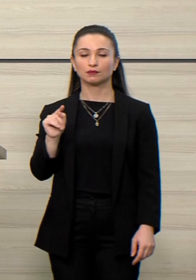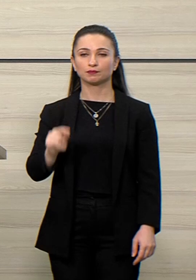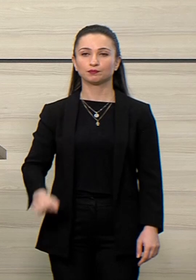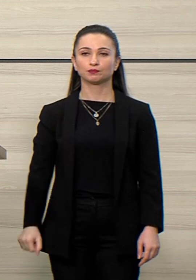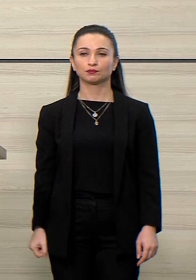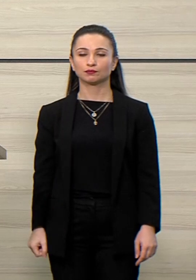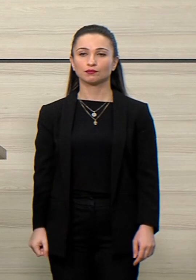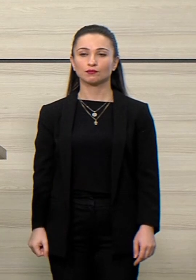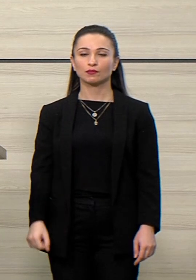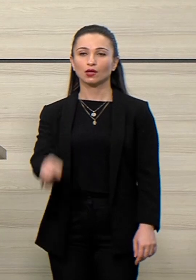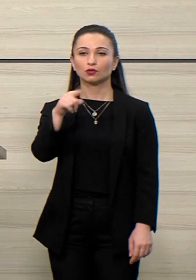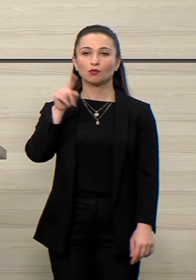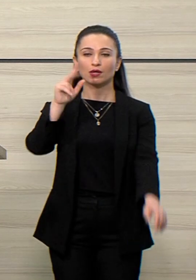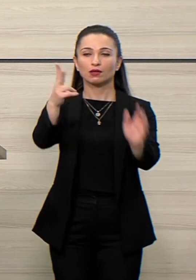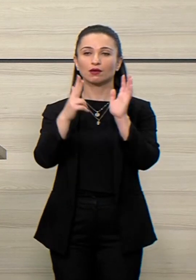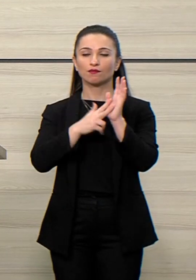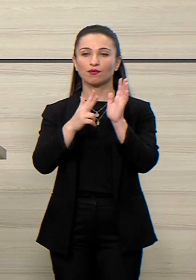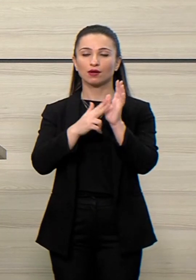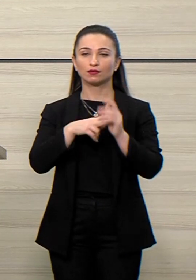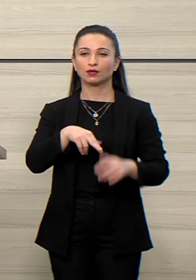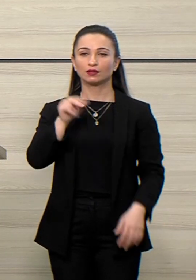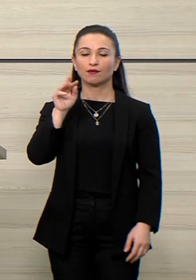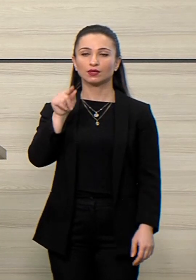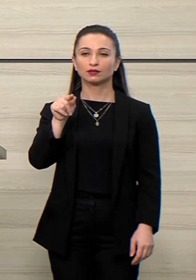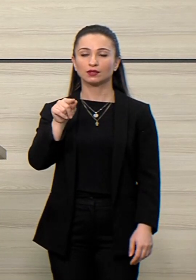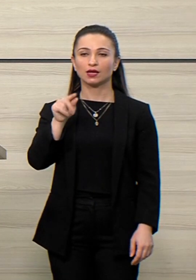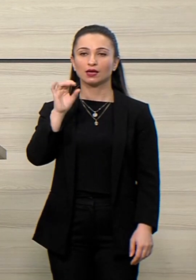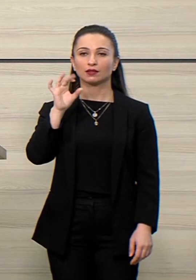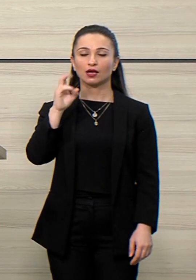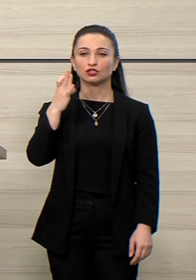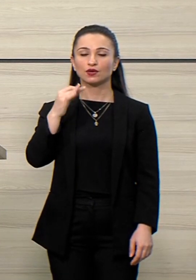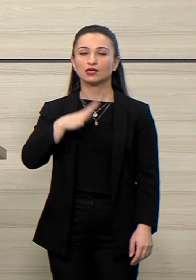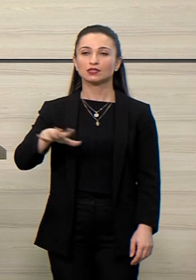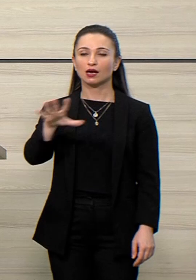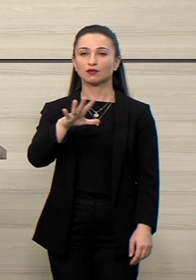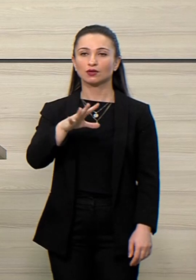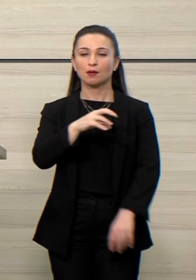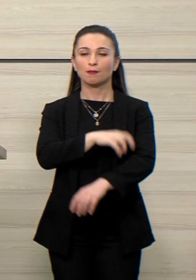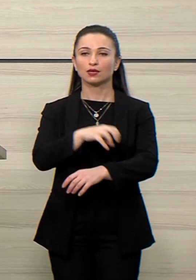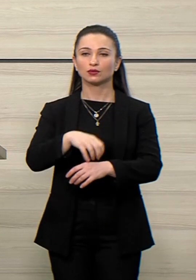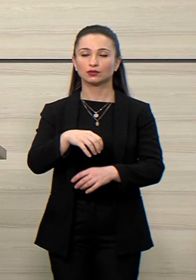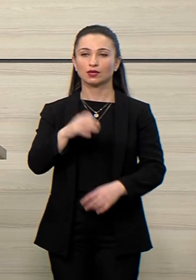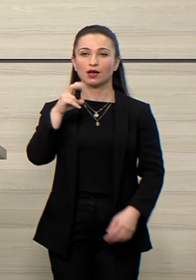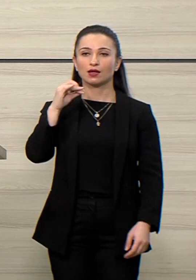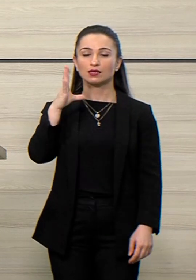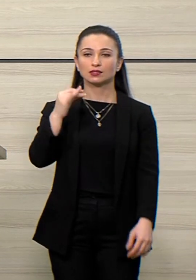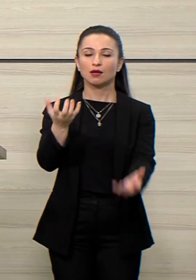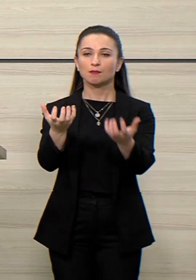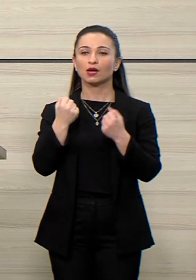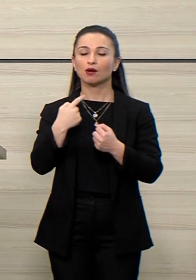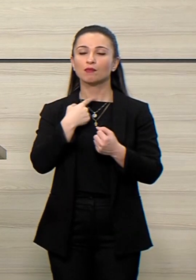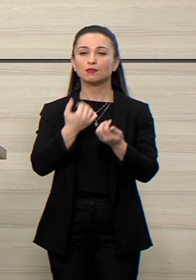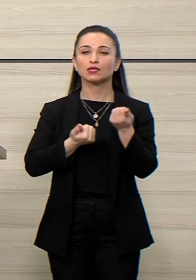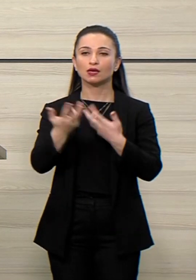0.14%. ნომერი 8 დავით თარხან-მოურავი, ირმა ინაშვილი, საქართველოს პატრიოტთა ალიანსი. მიღებული